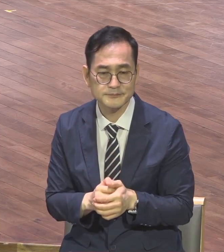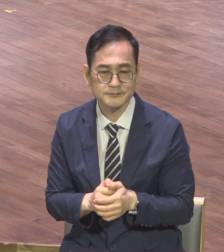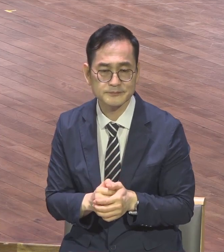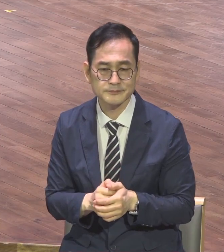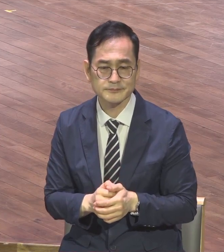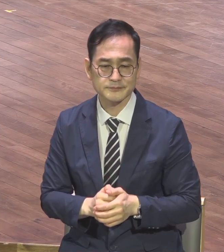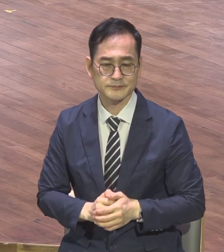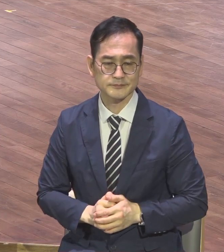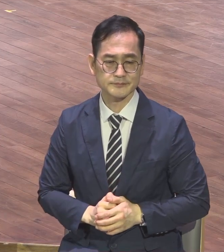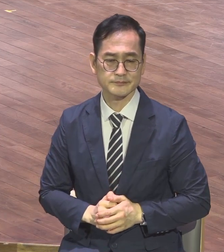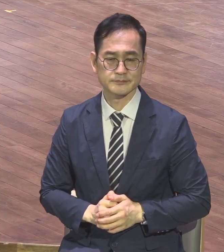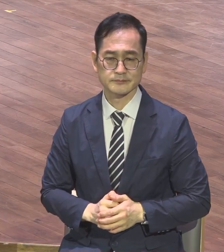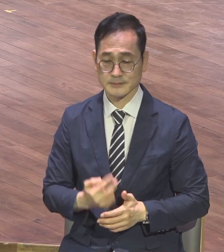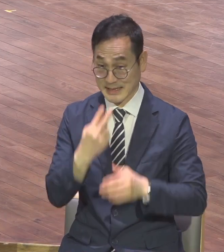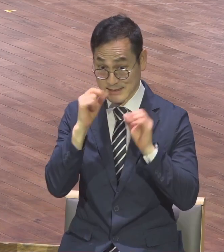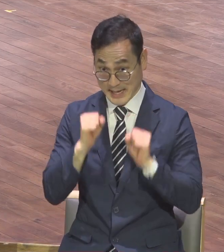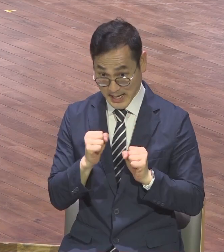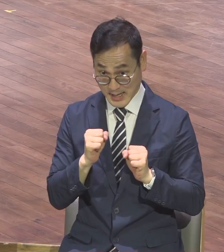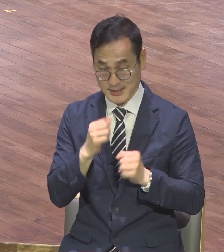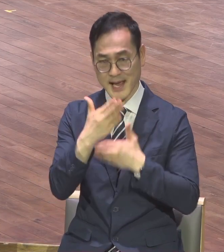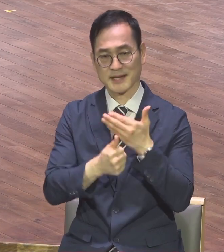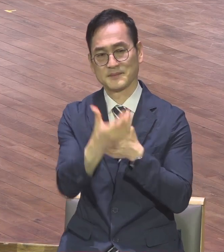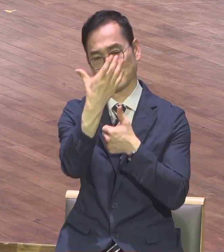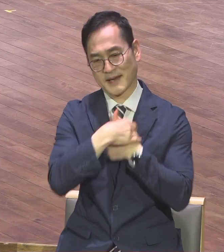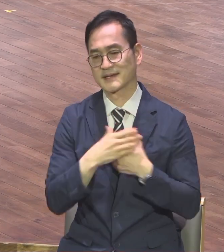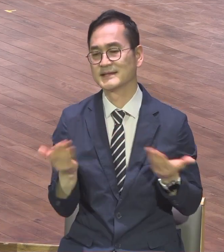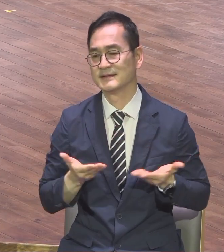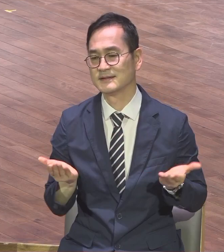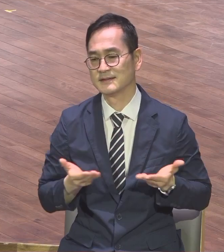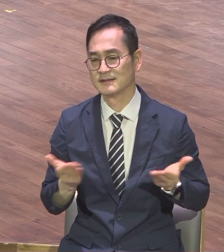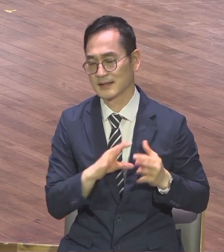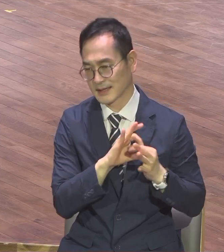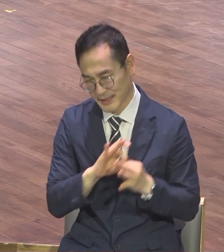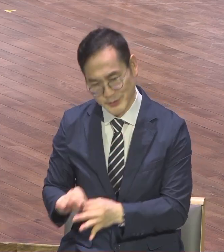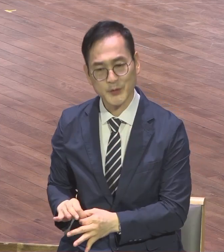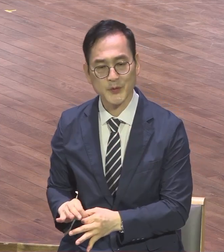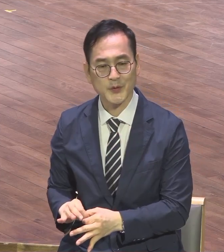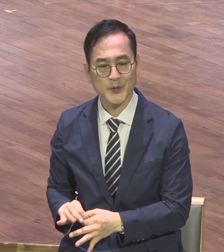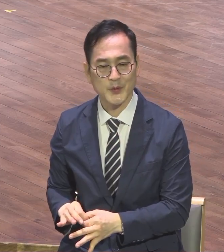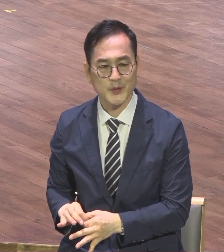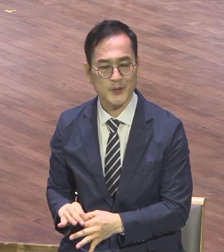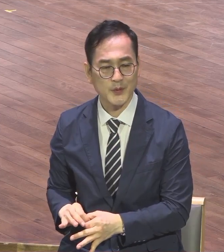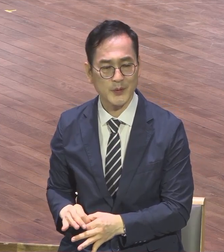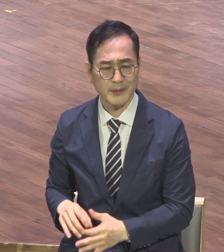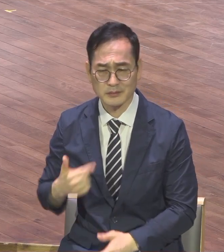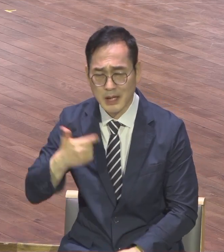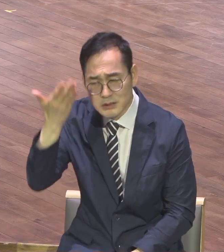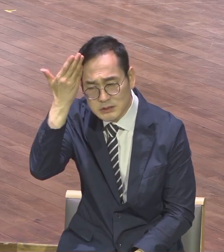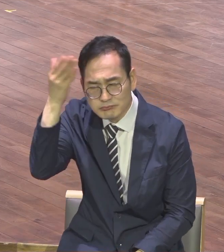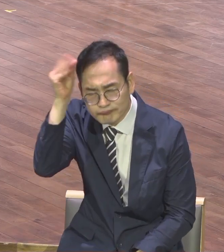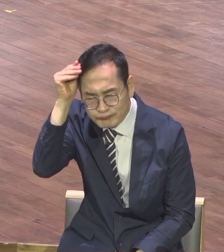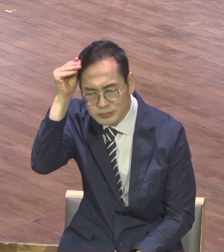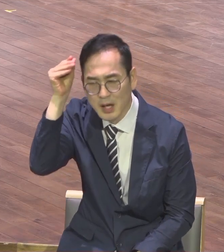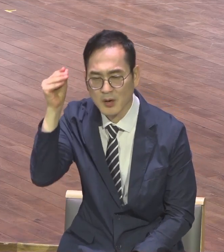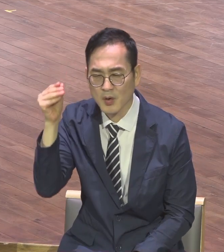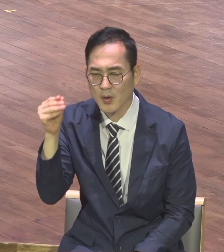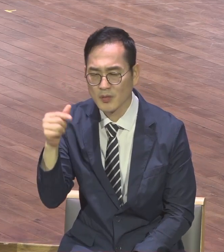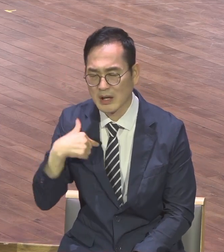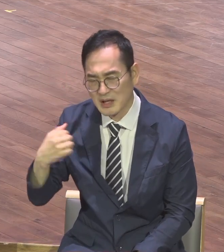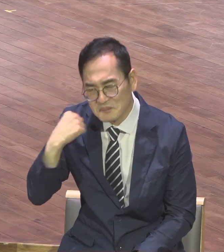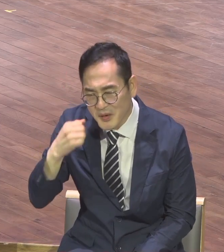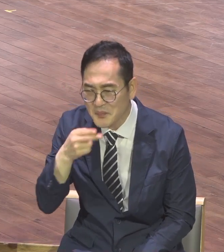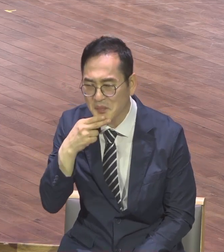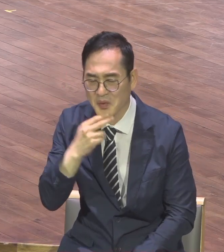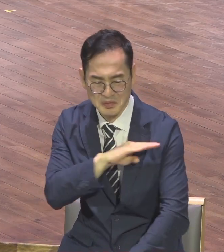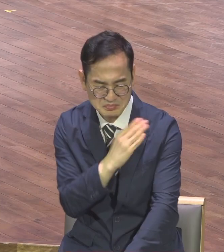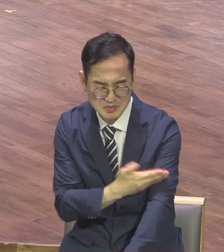사명이 있다는 증거이기 때문에. 살아있으면 사명이 있는 거예요. 아멘. 나는 아는 것도 없고 나는 배운 것도 없고 나는 힘도